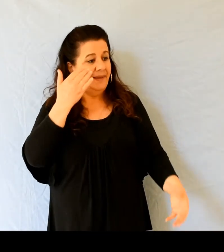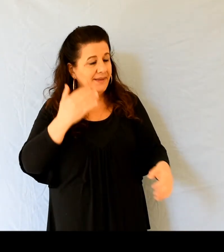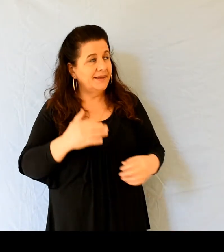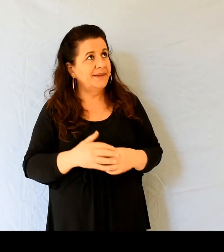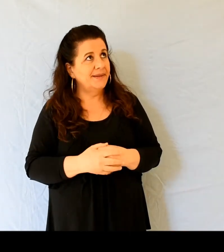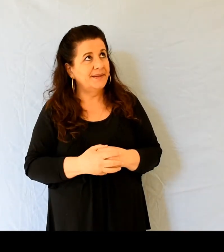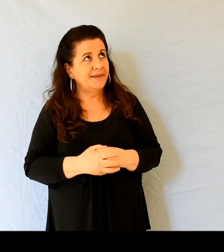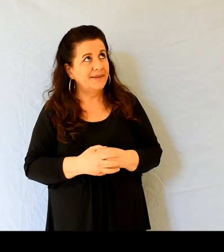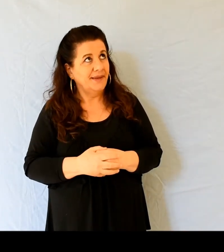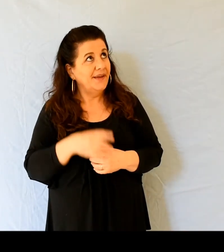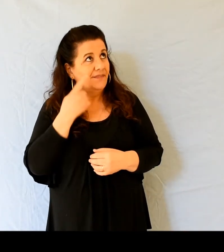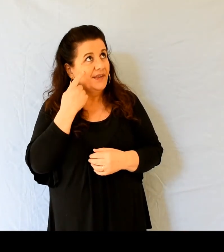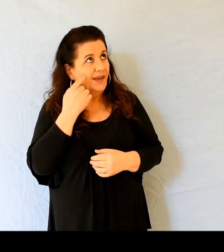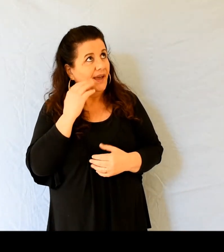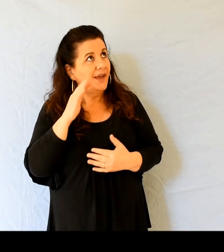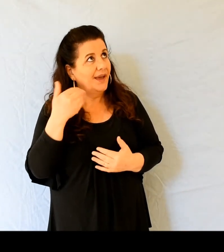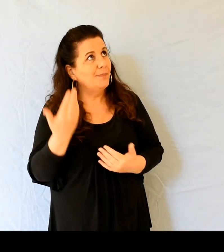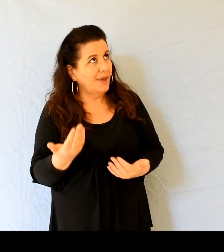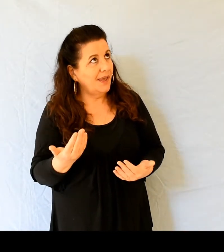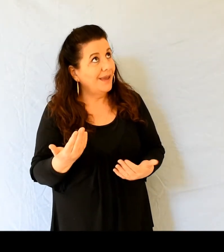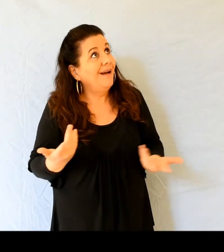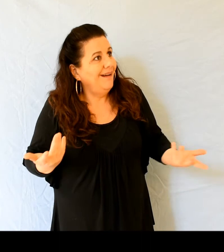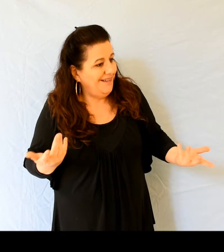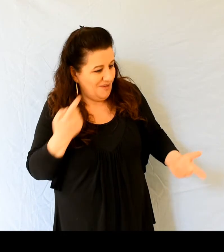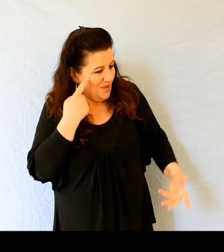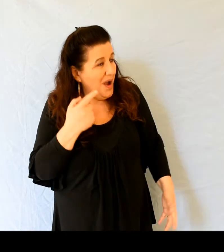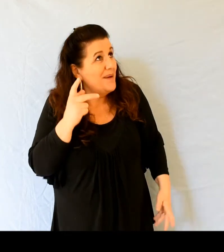alors nous verrons et nous croirons. »